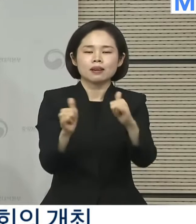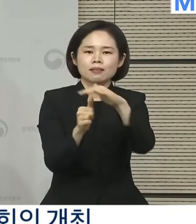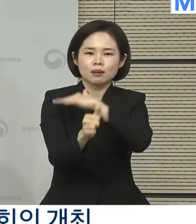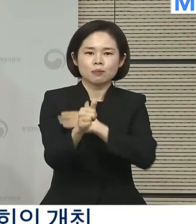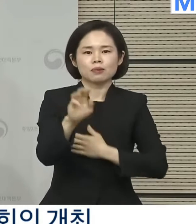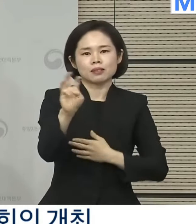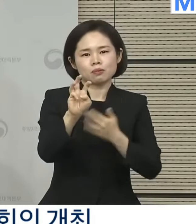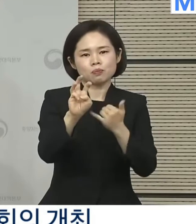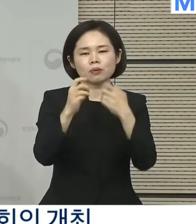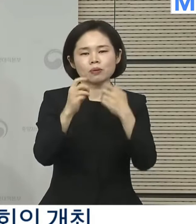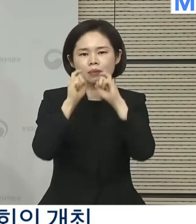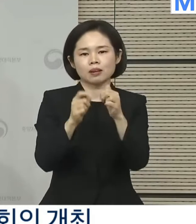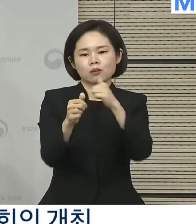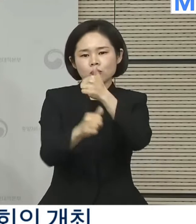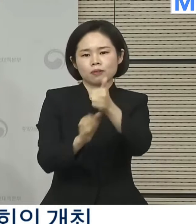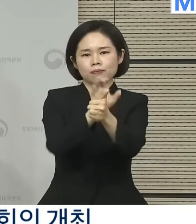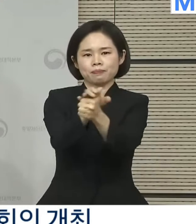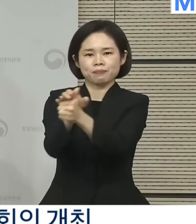위촉하였습니다.